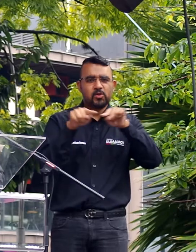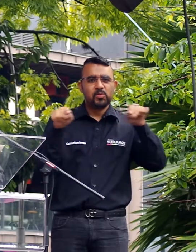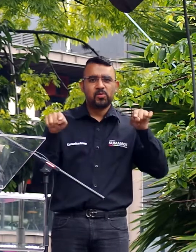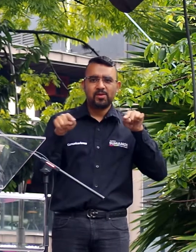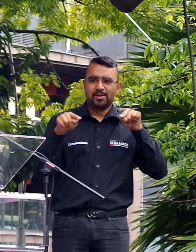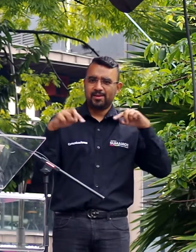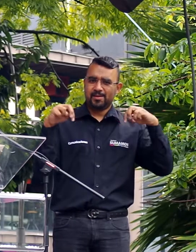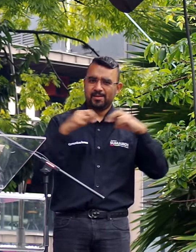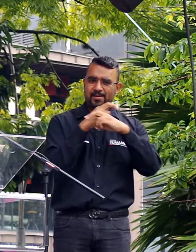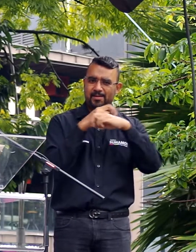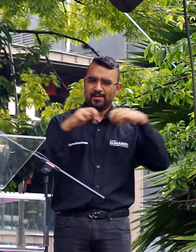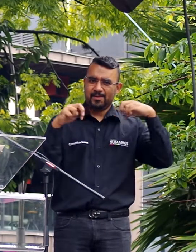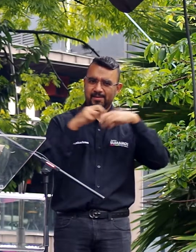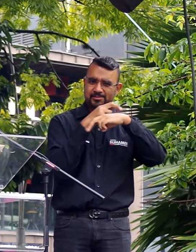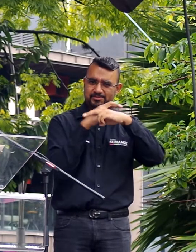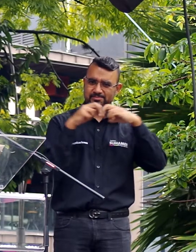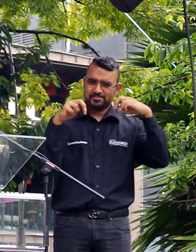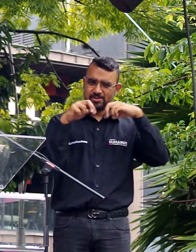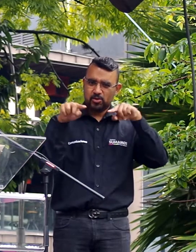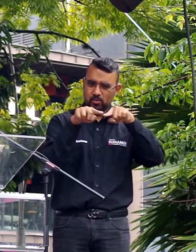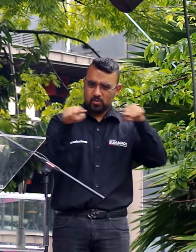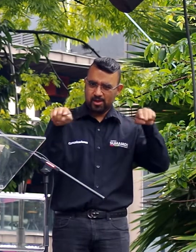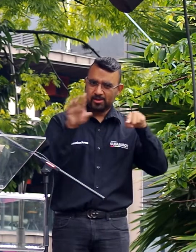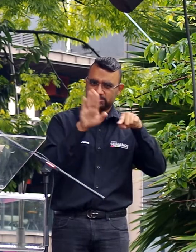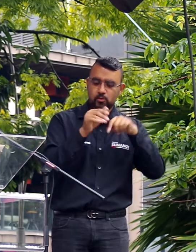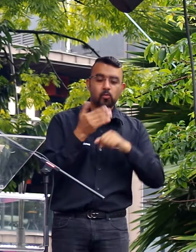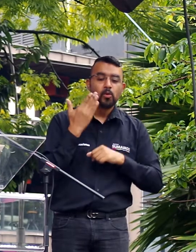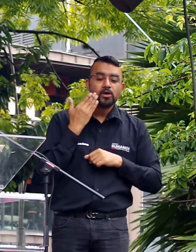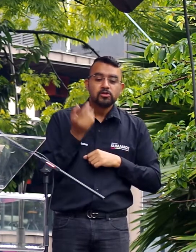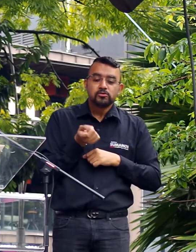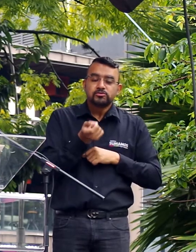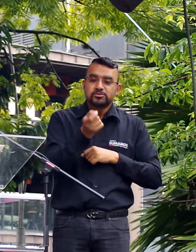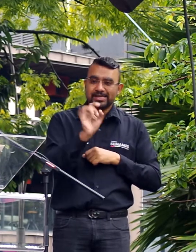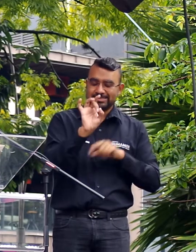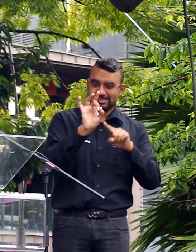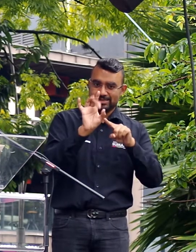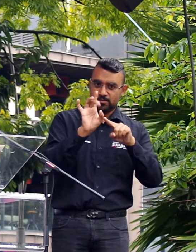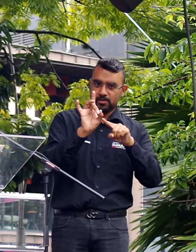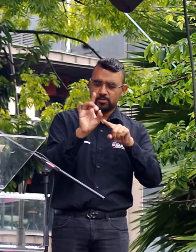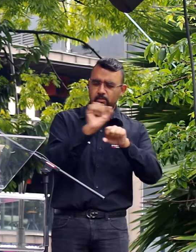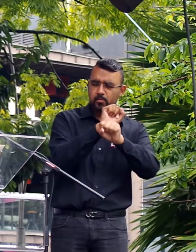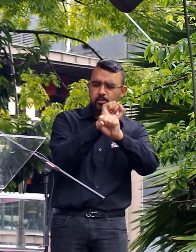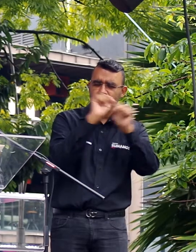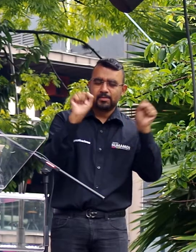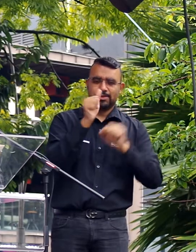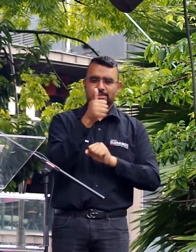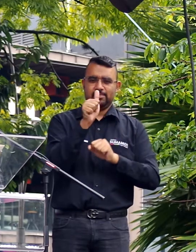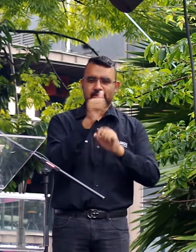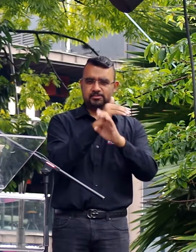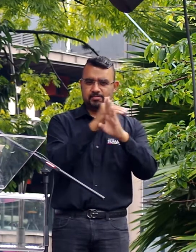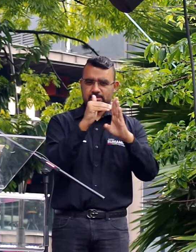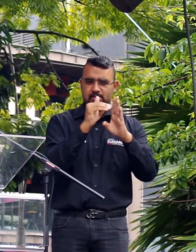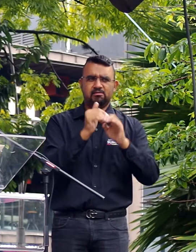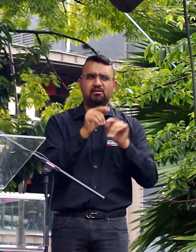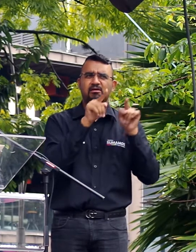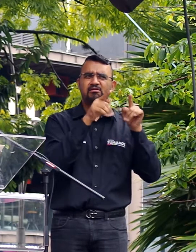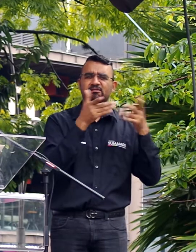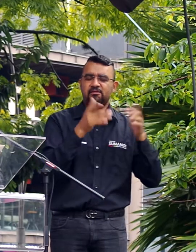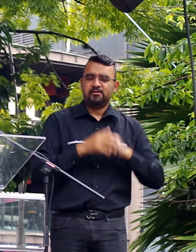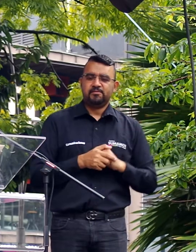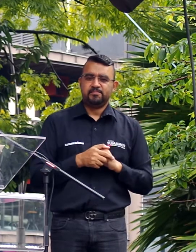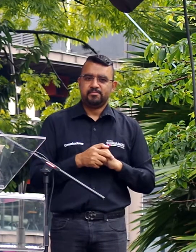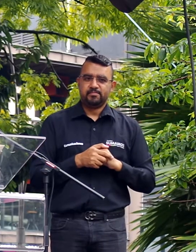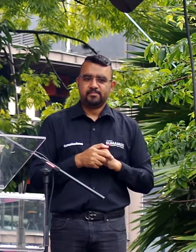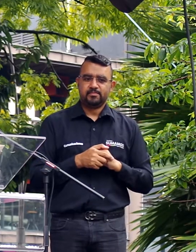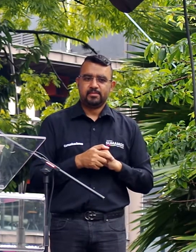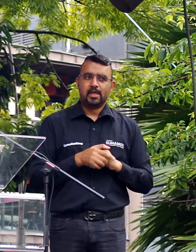infantil. Pues precisamente este sábado, a las 10:30 de la mañana, daremos inicio